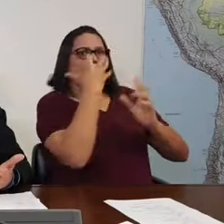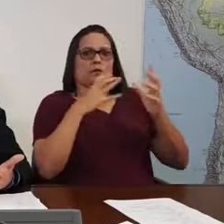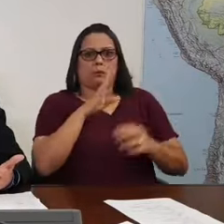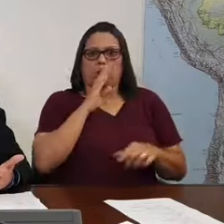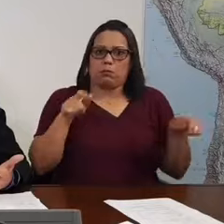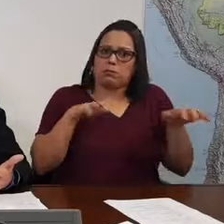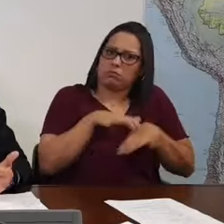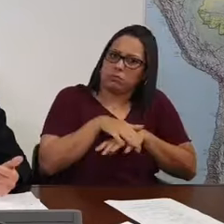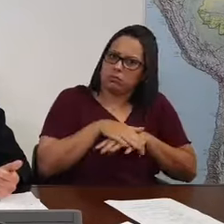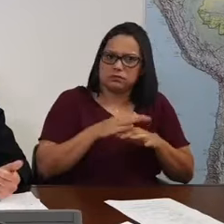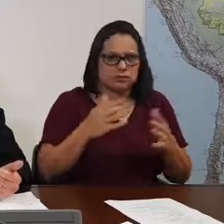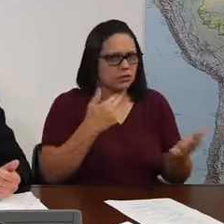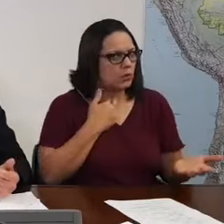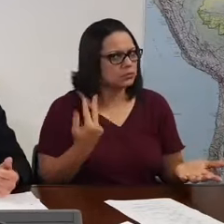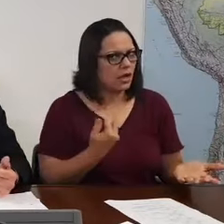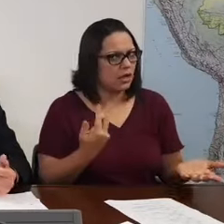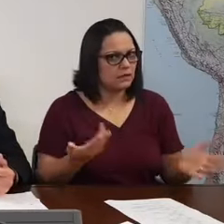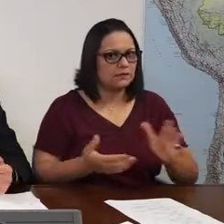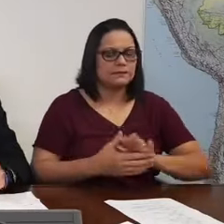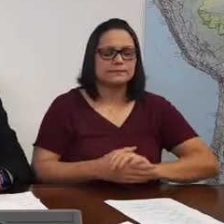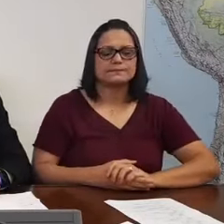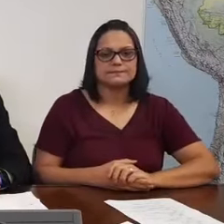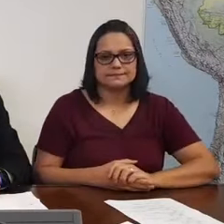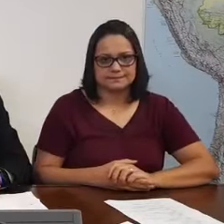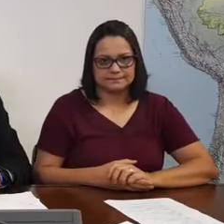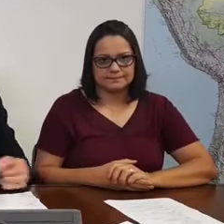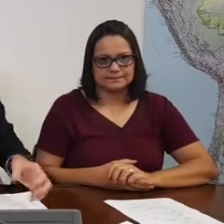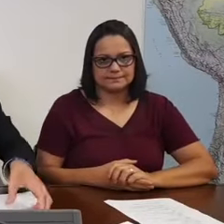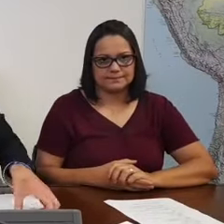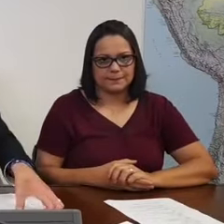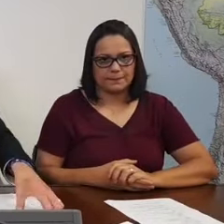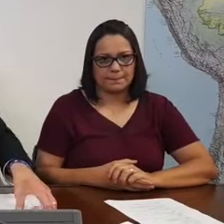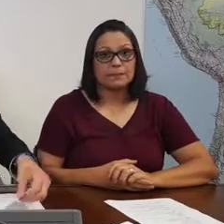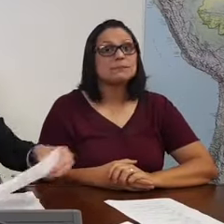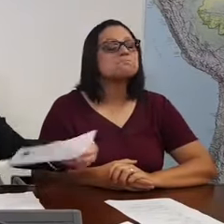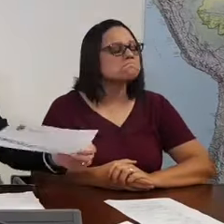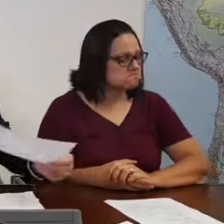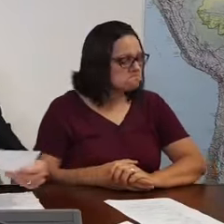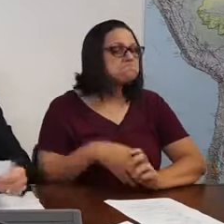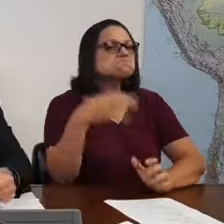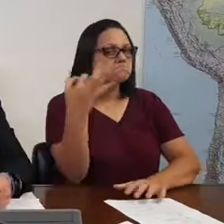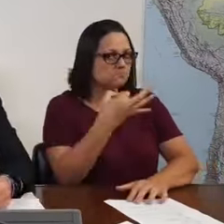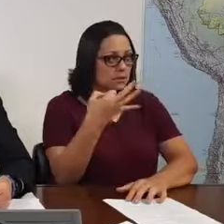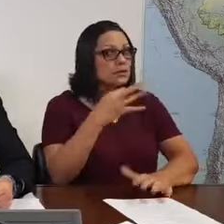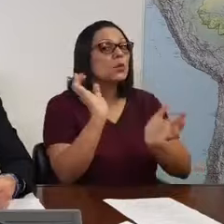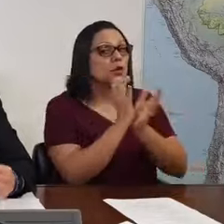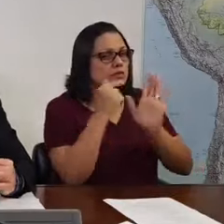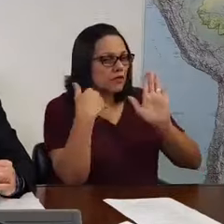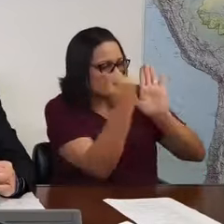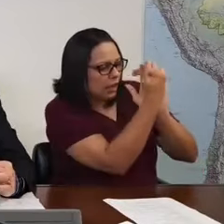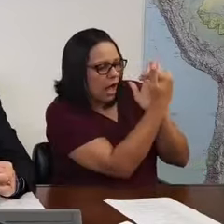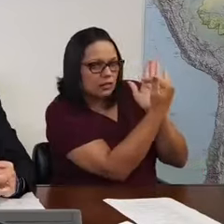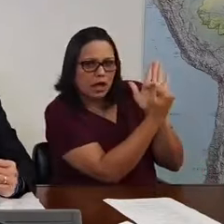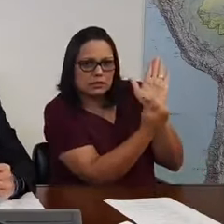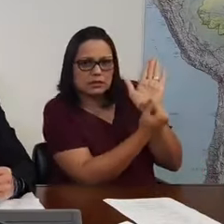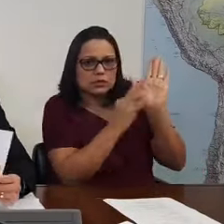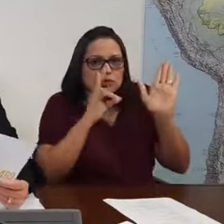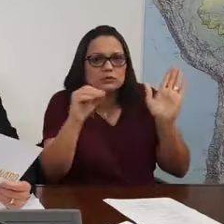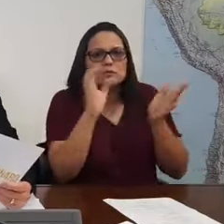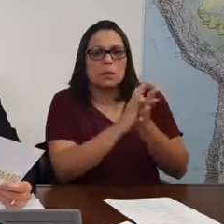frente. Perfeito, presidente. Isso foi muito bem recebido. Essa é uma pauta que une todos os profissionais de segurança, sejam policiais